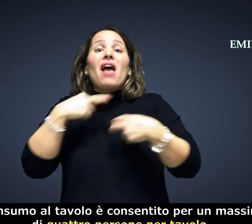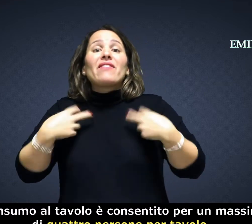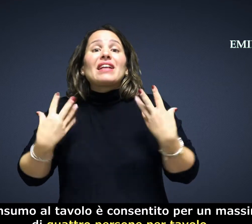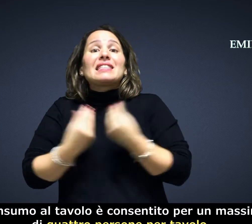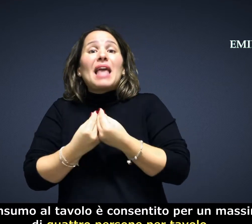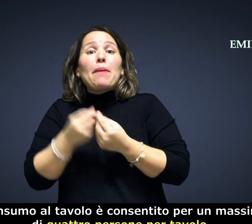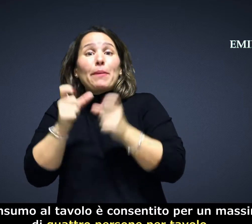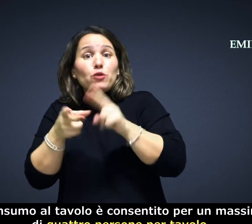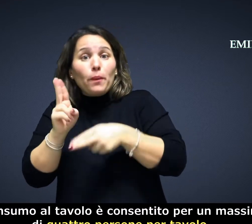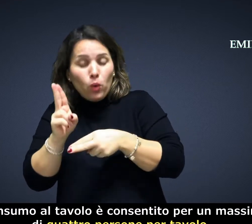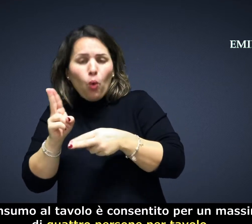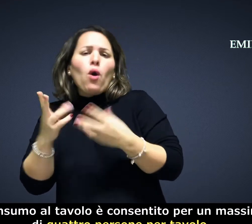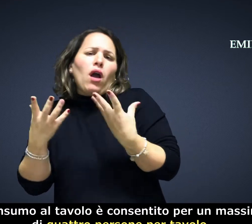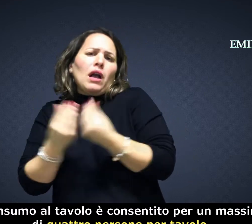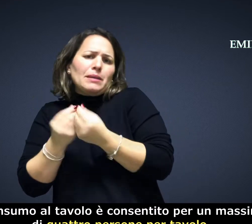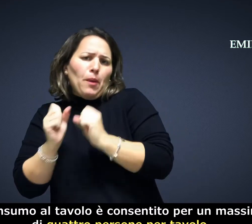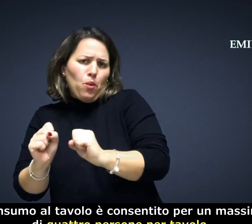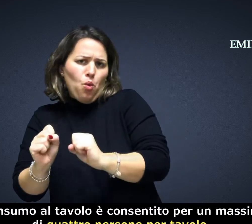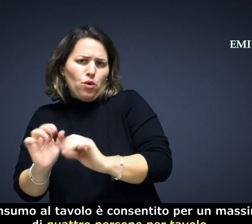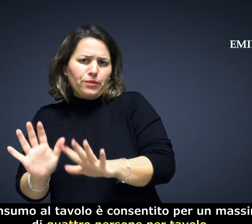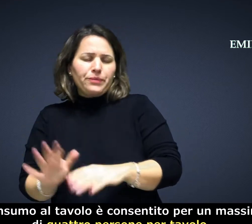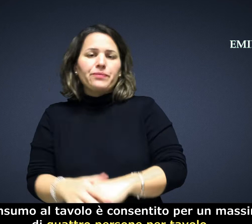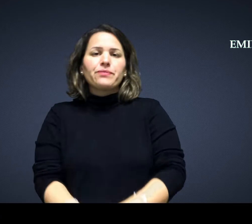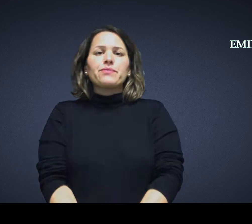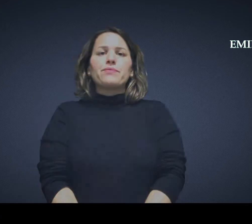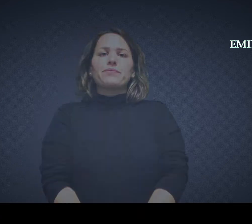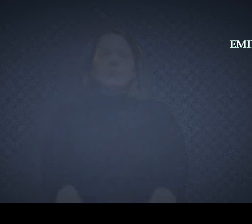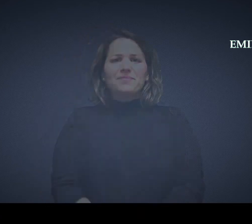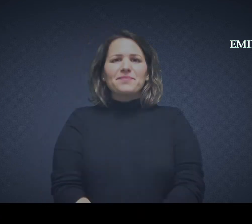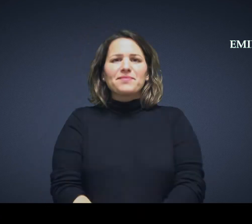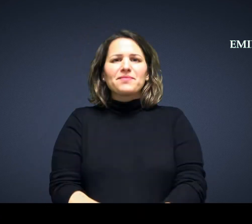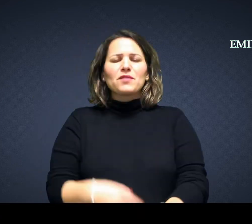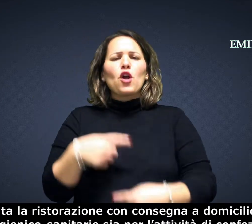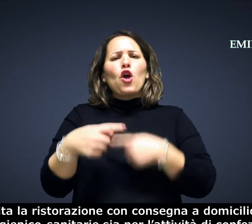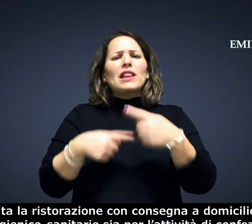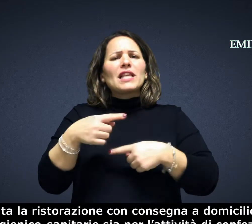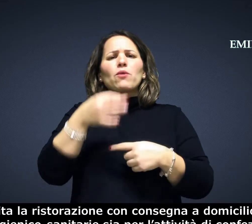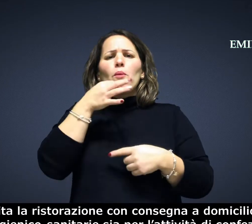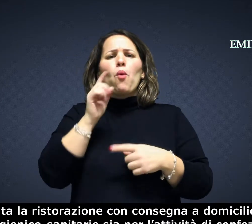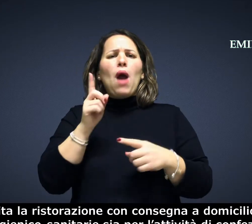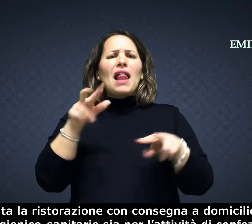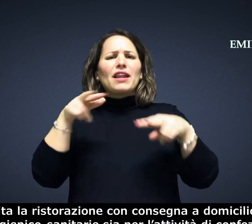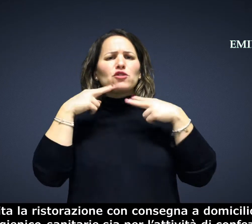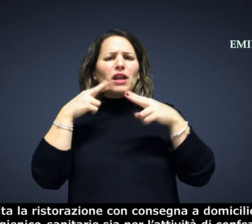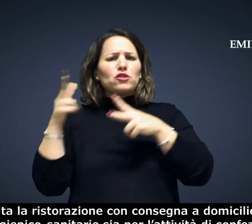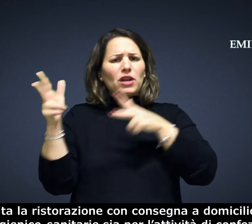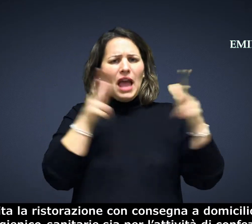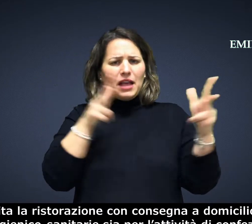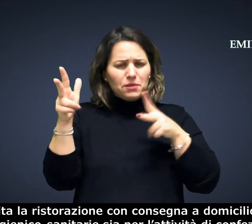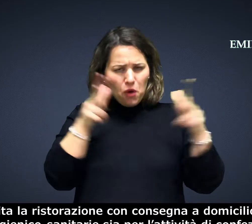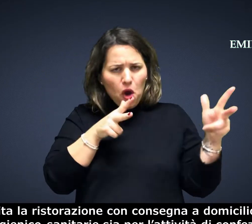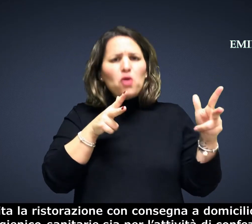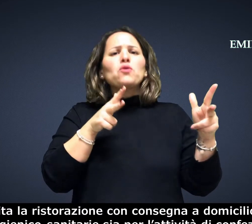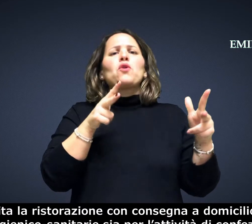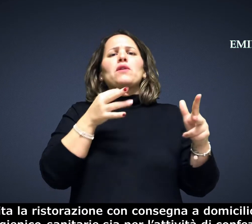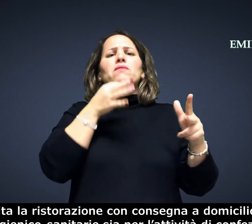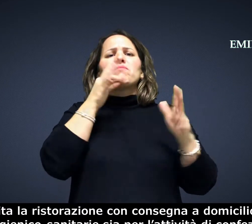confezionamento che di trasporto, nonché fino alle ore 24 la ristorazione con asporto. Restano aperti gli esercizi